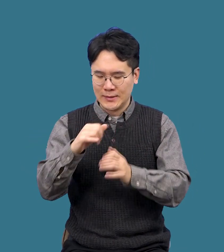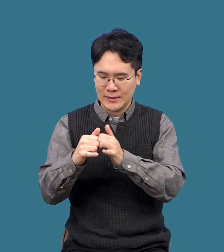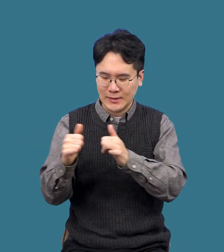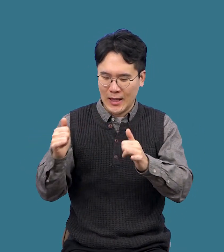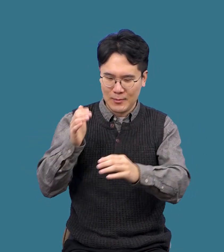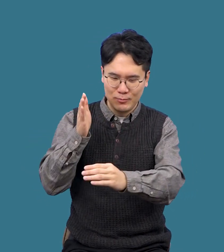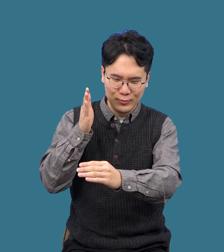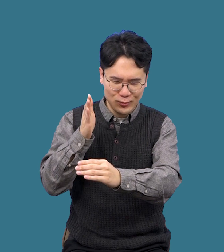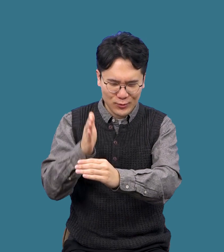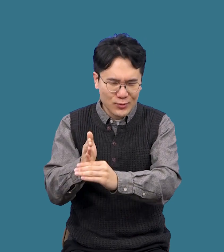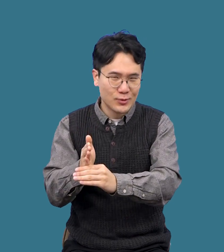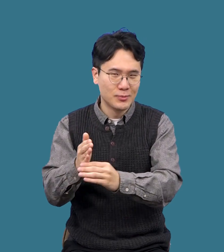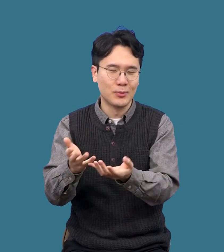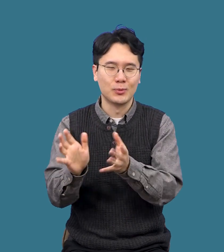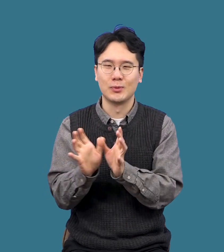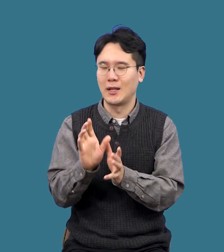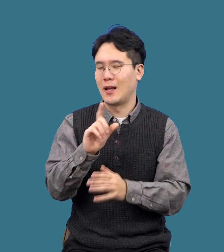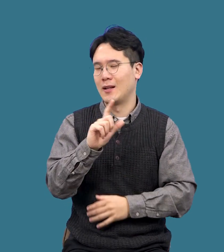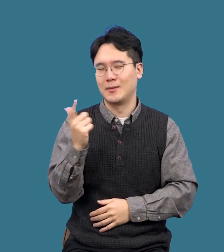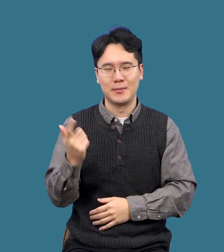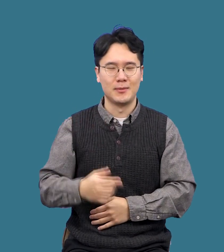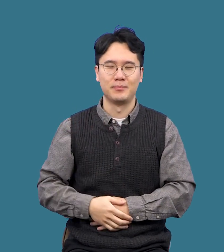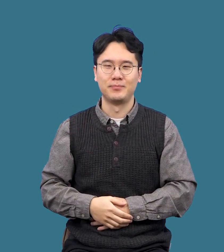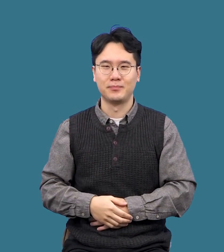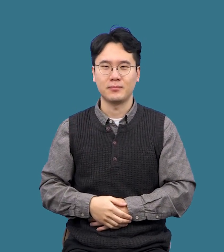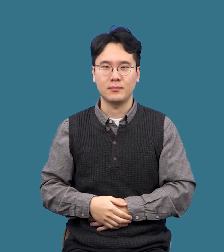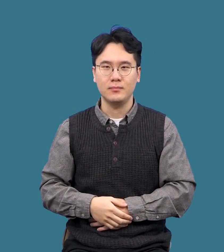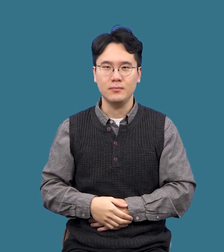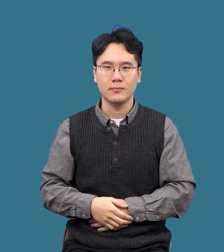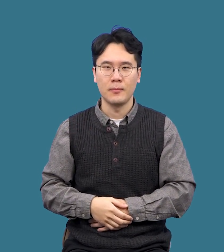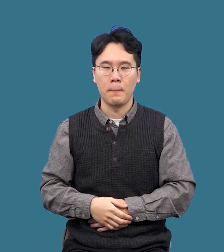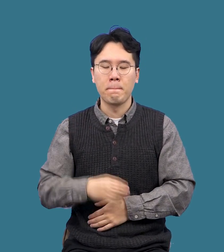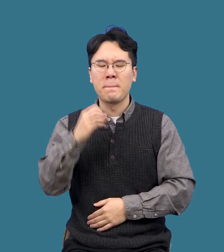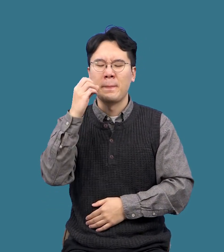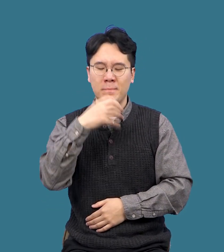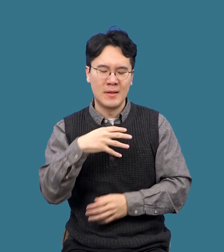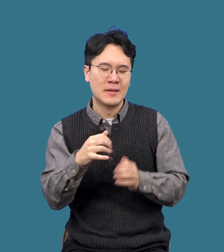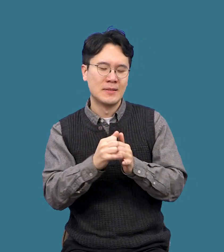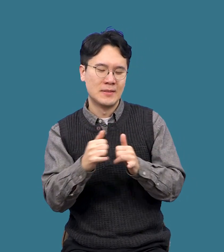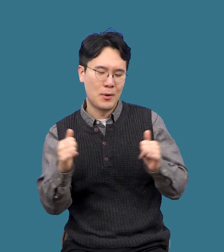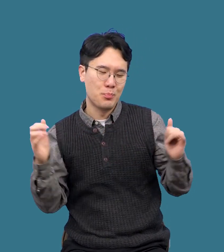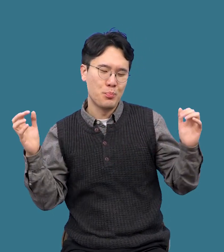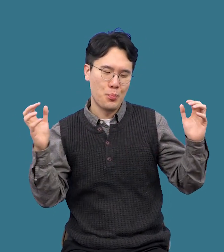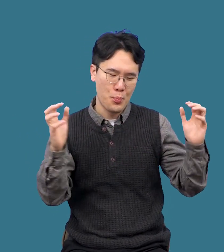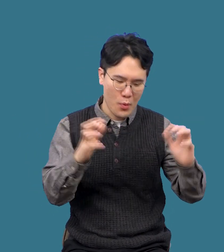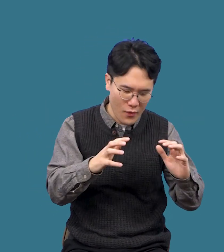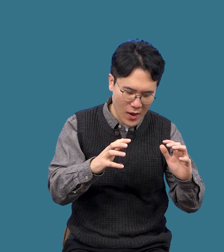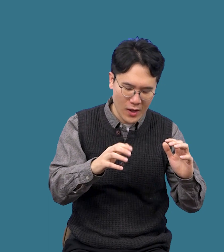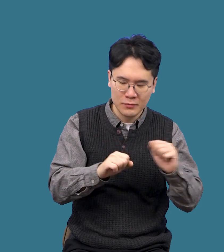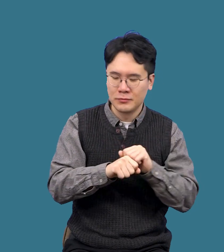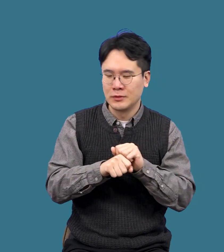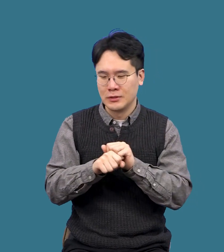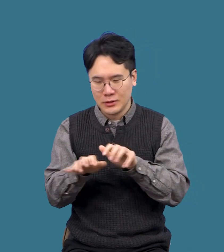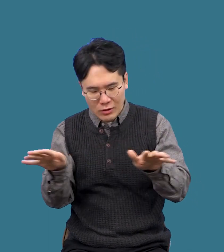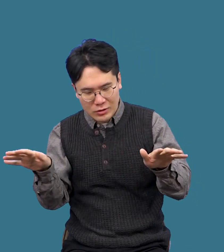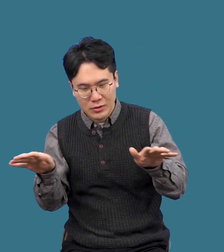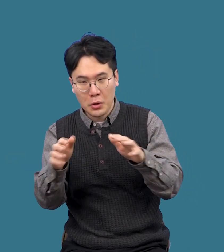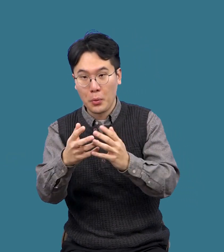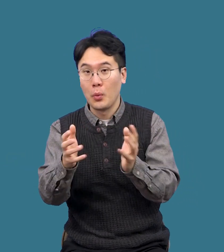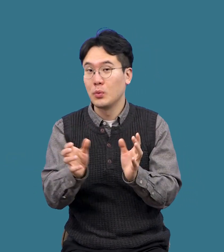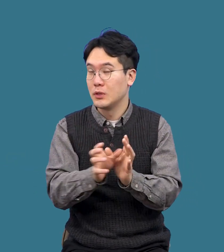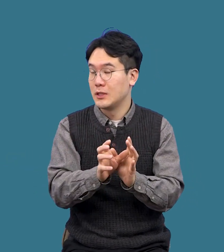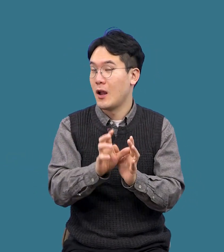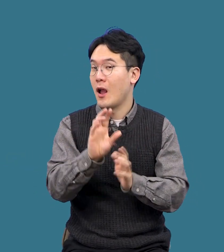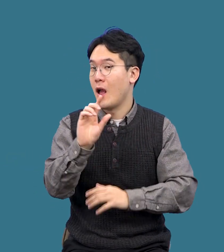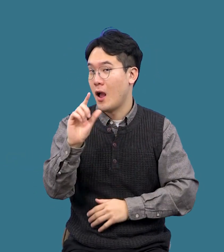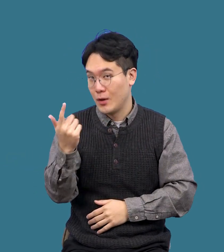것입니다. 단순히 사람들이 모였다가 사람들이 흩어지는 그런 공동체가 아니라 우리는